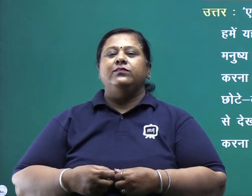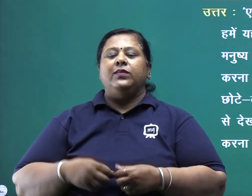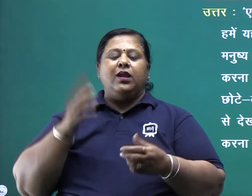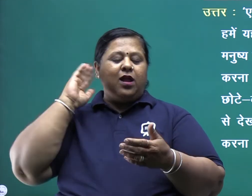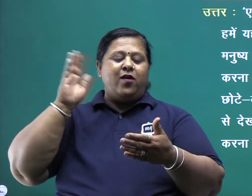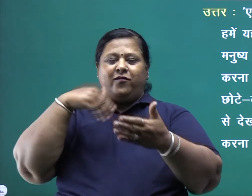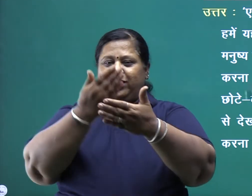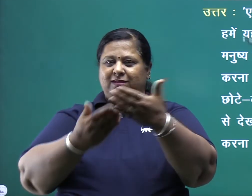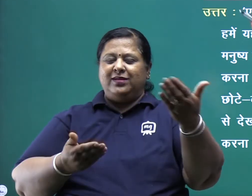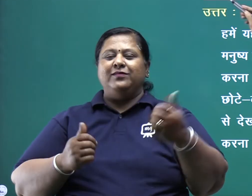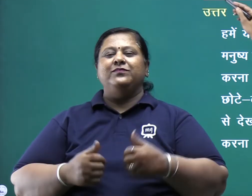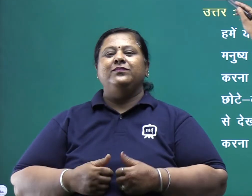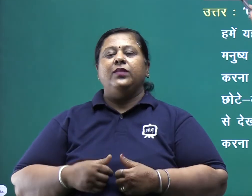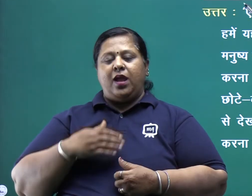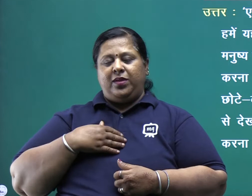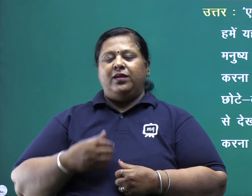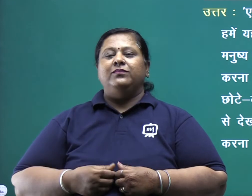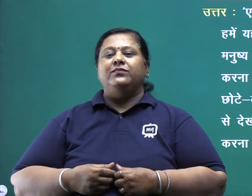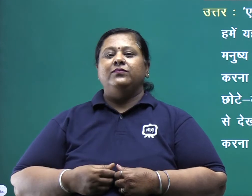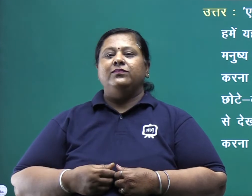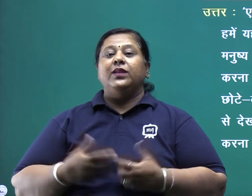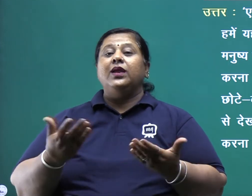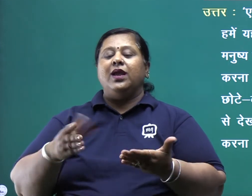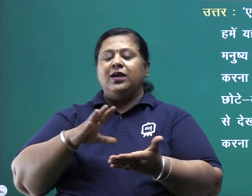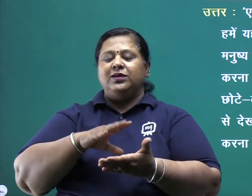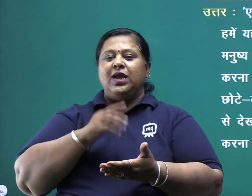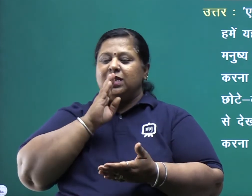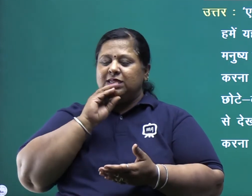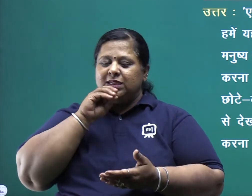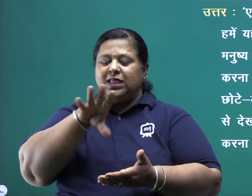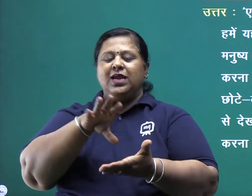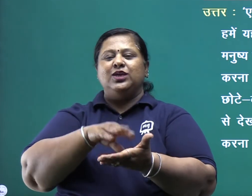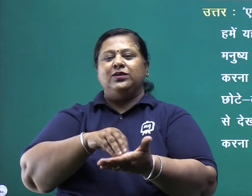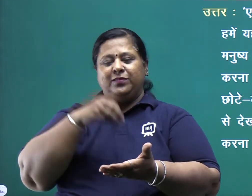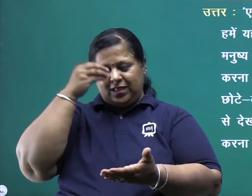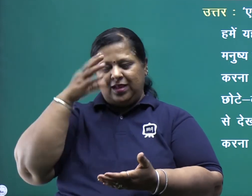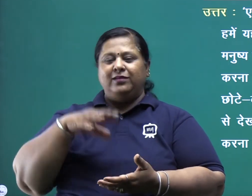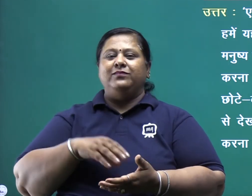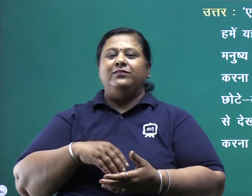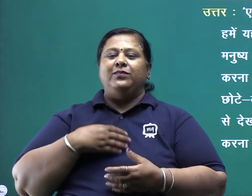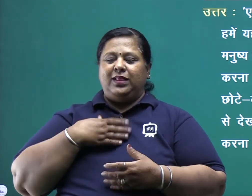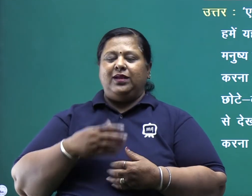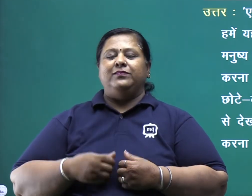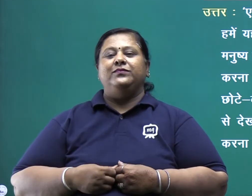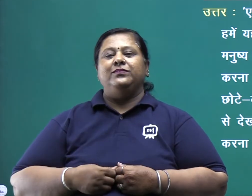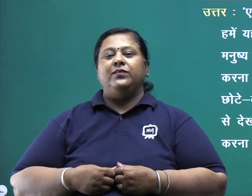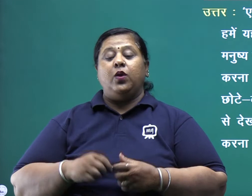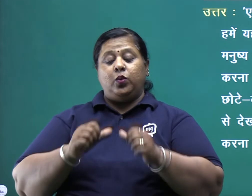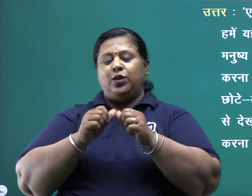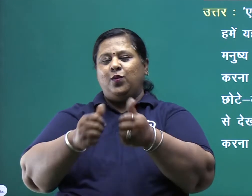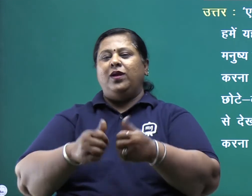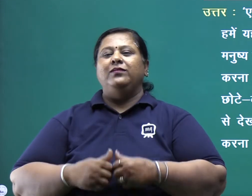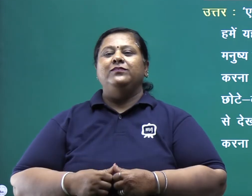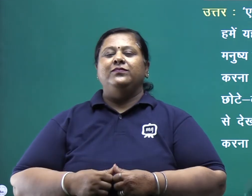कविता से हमें क्या संदेश मिलता है? उत्तर